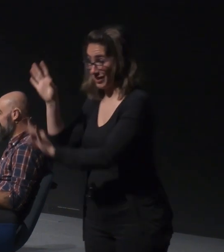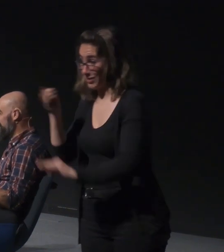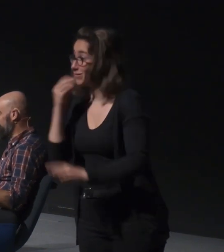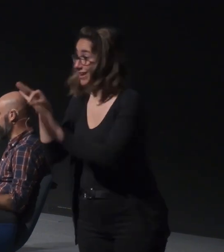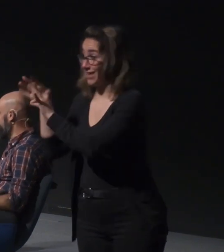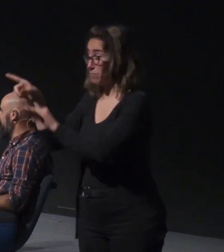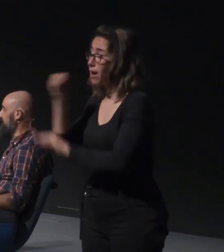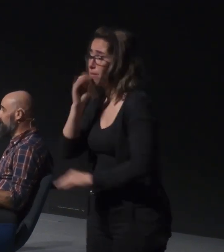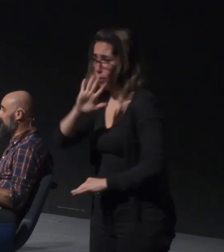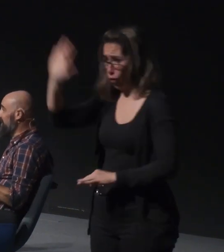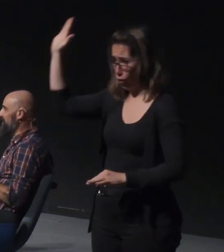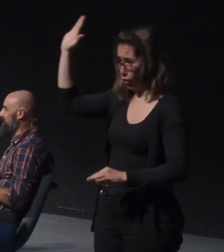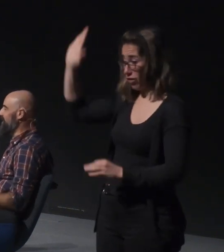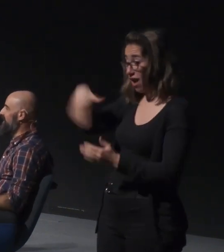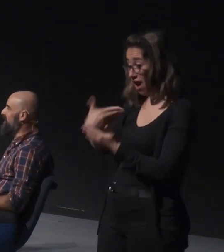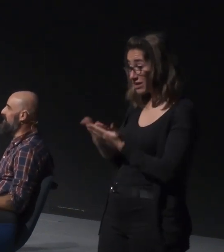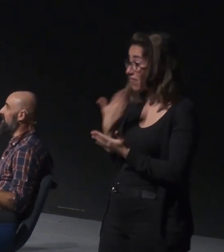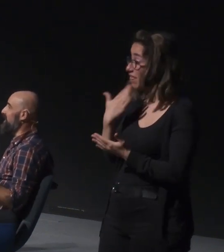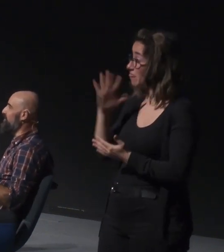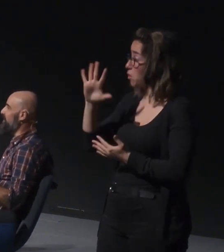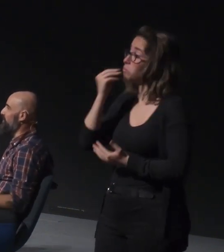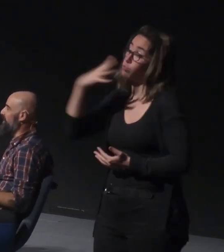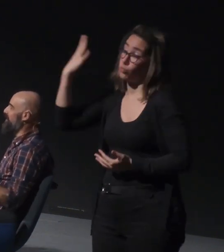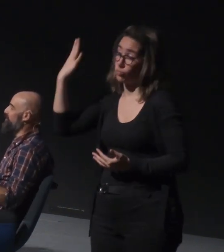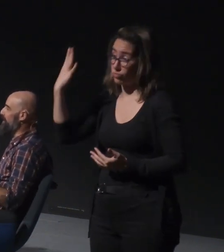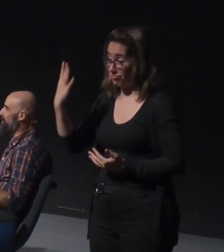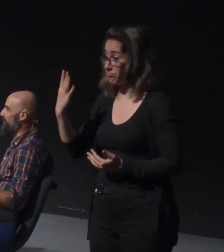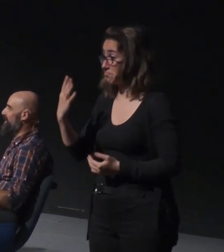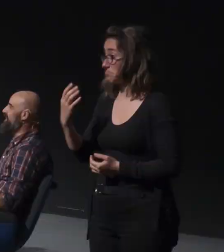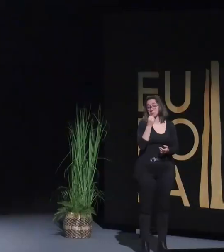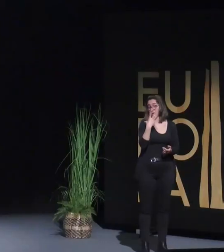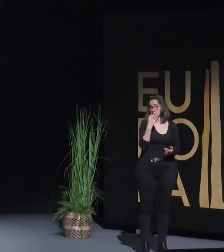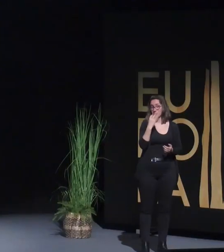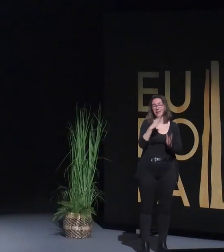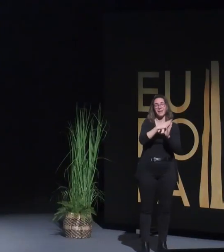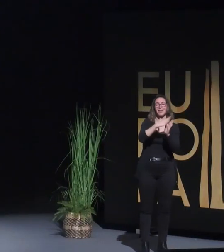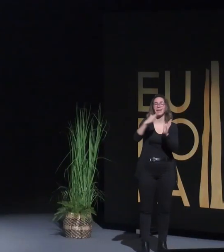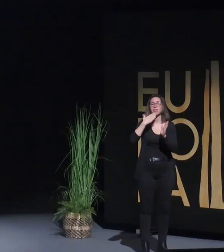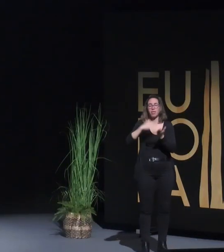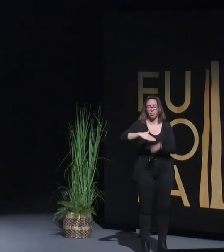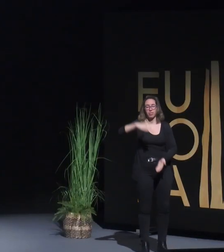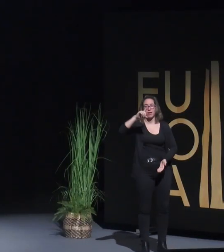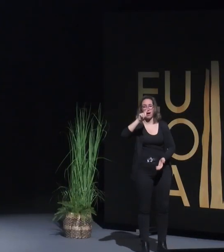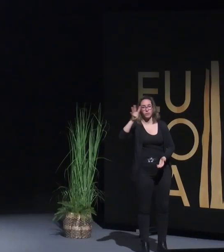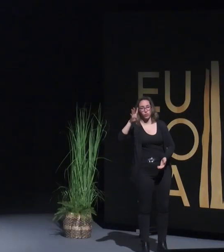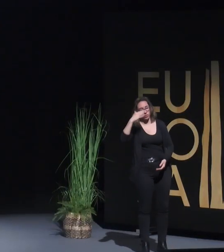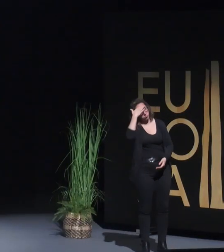Esa es la mejor. Espera. Hasta los 5, dices, que lleguen los 3, luego que lleguen los 4. Llegan a los 14, dices, ¿por qué pasaron los 4?